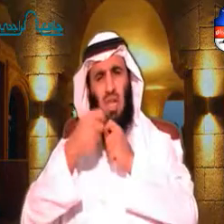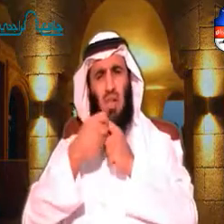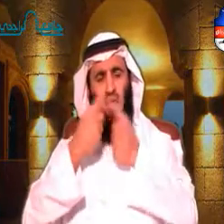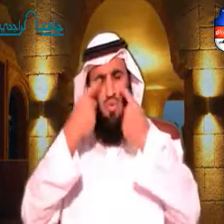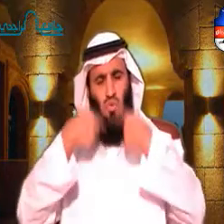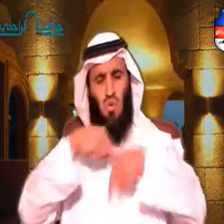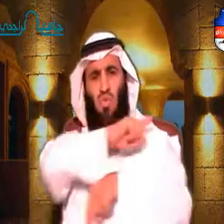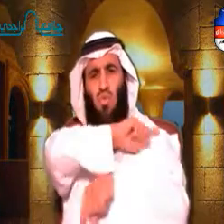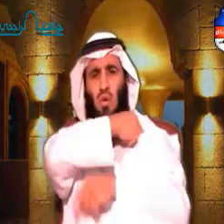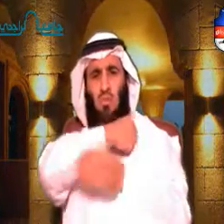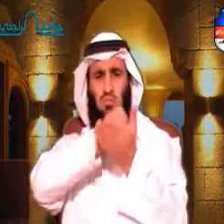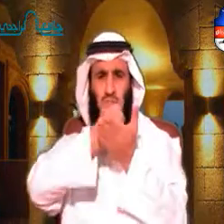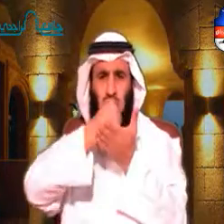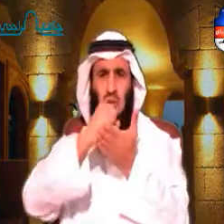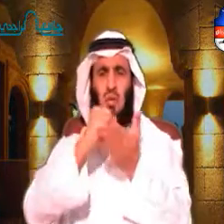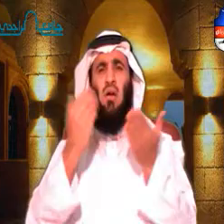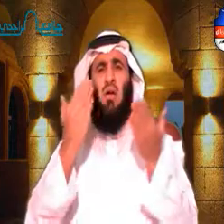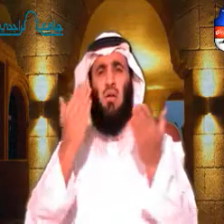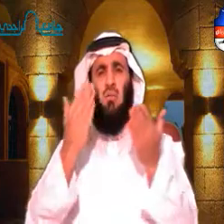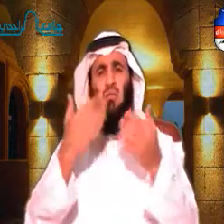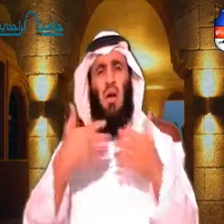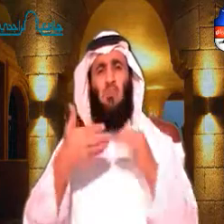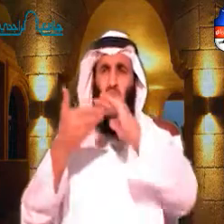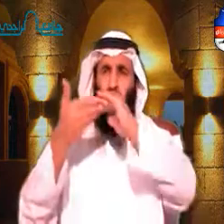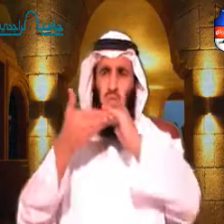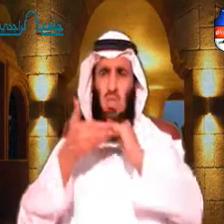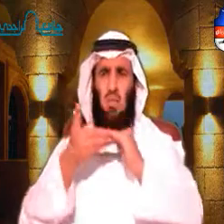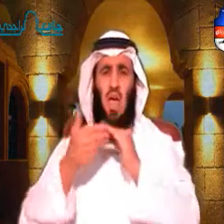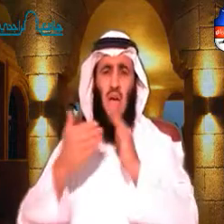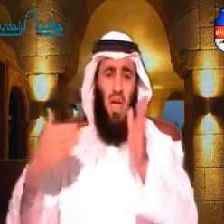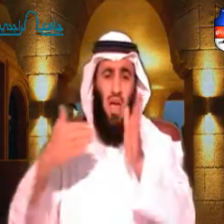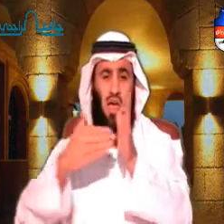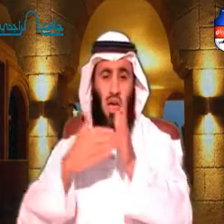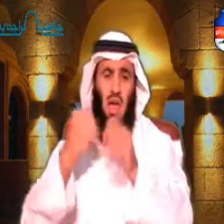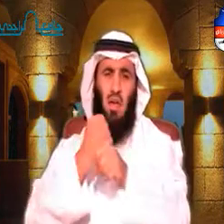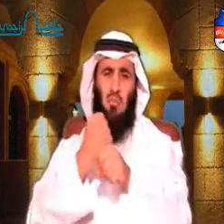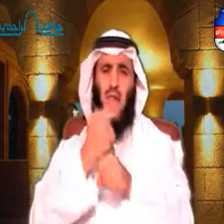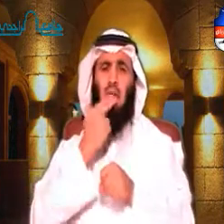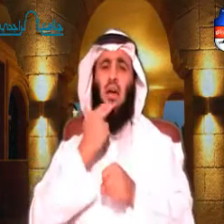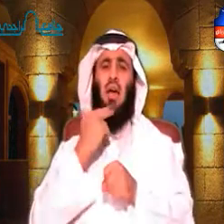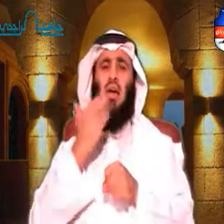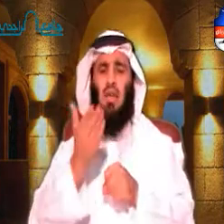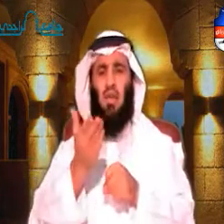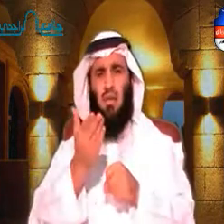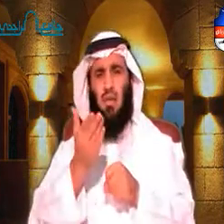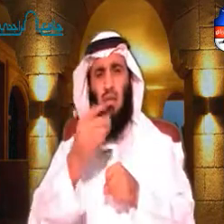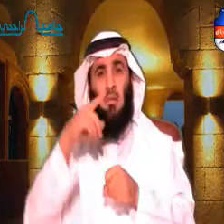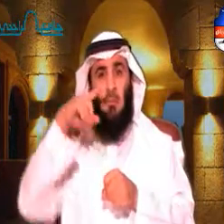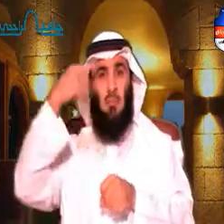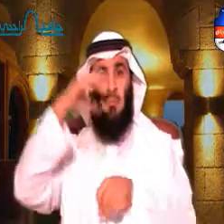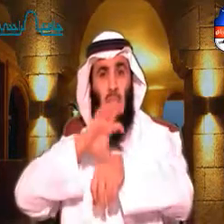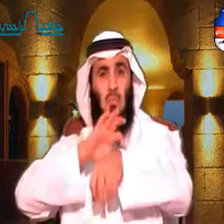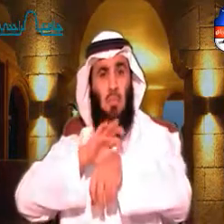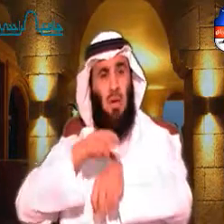ذنبنا ويسر أمرنا واختم بالصالحات آجالنا. اللهم اشف مرضانا، اللهم ارحم